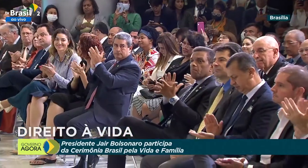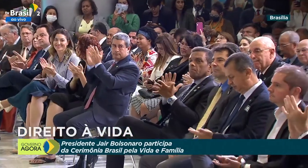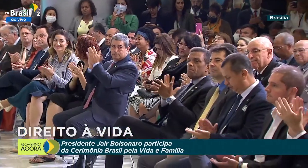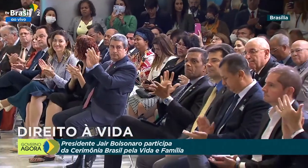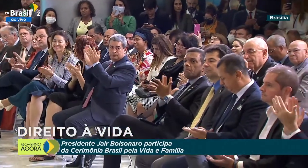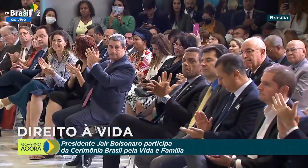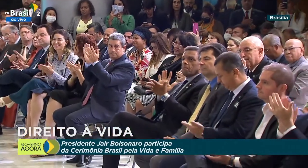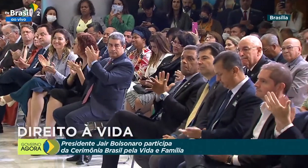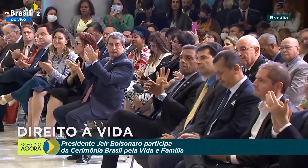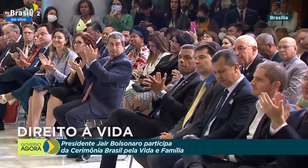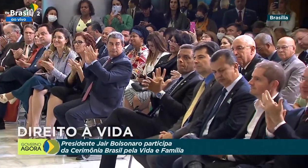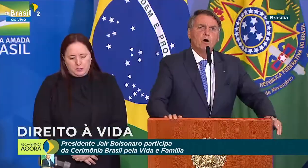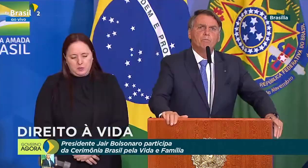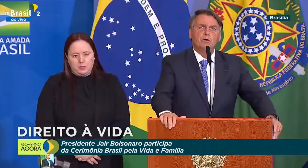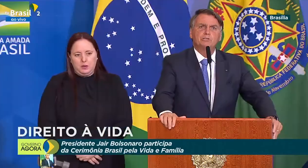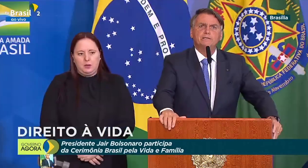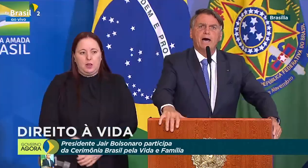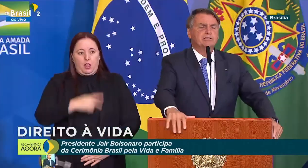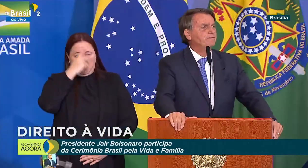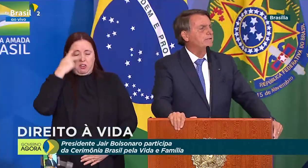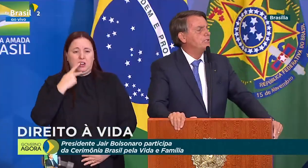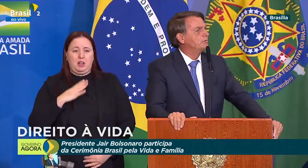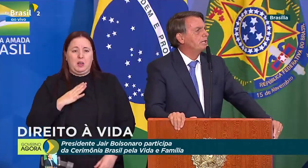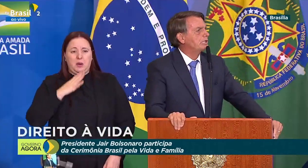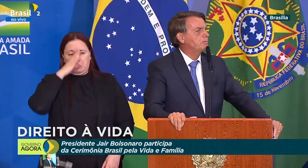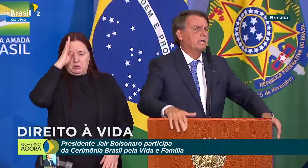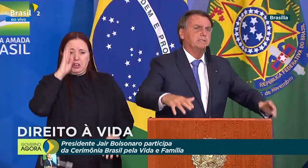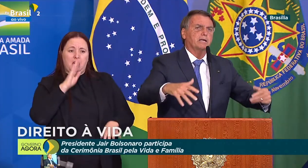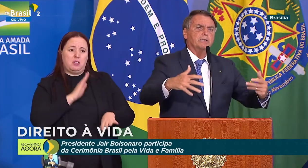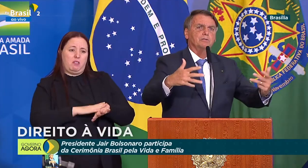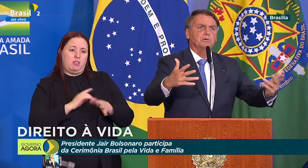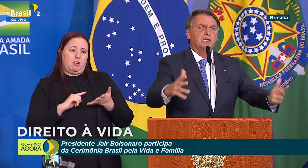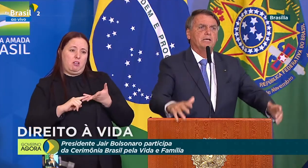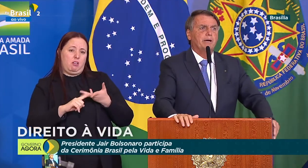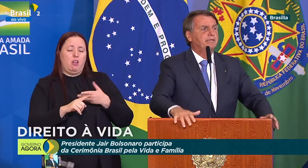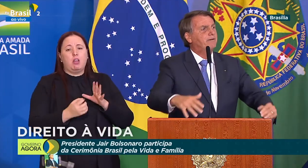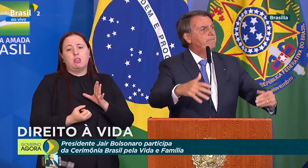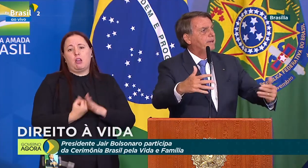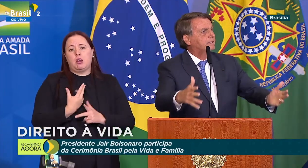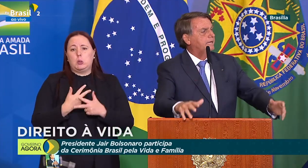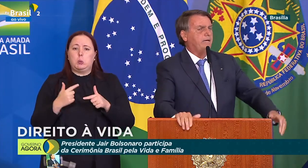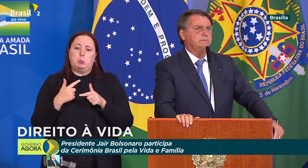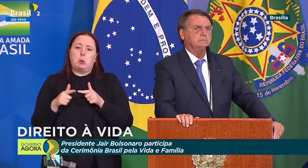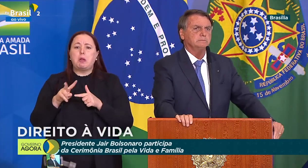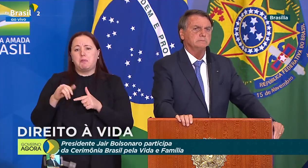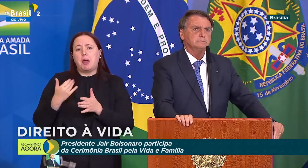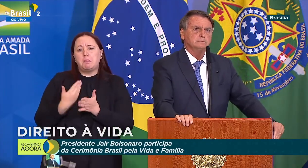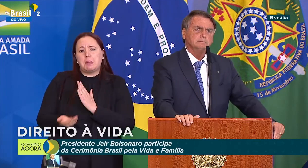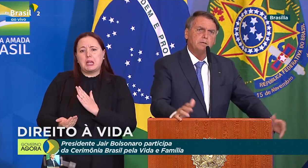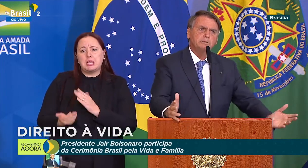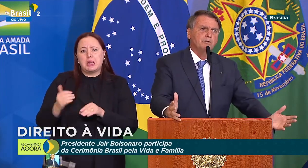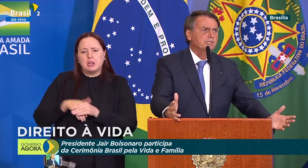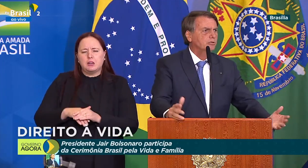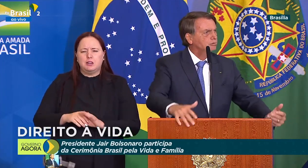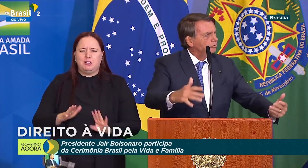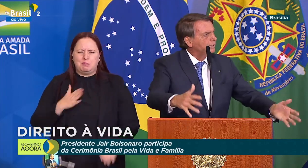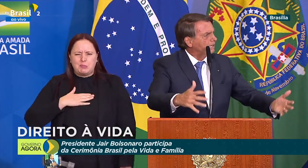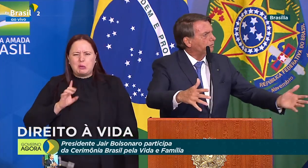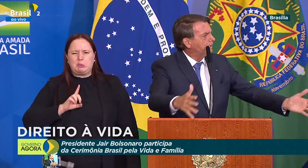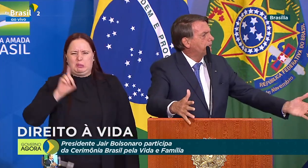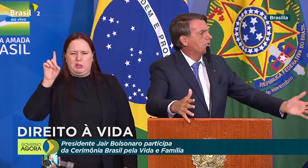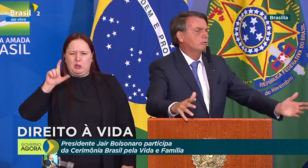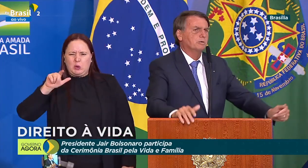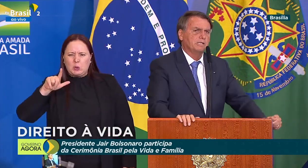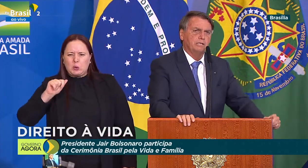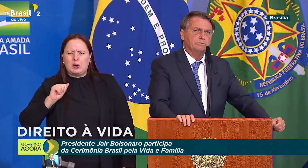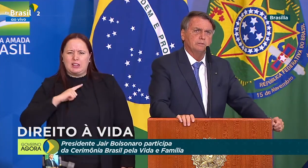em Alguns falam ao bolsonaro tá fazendo isso porque tá criando um clima que vai perder meu Deus do